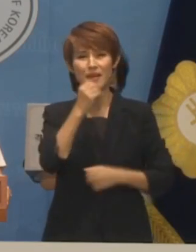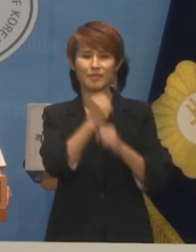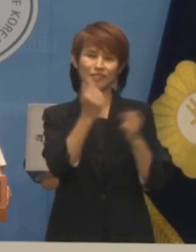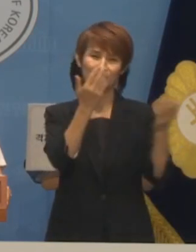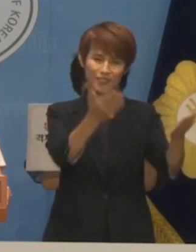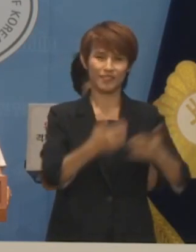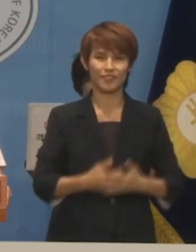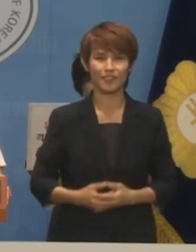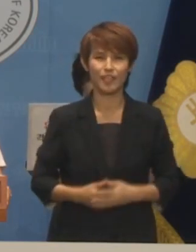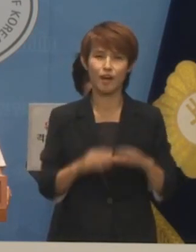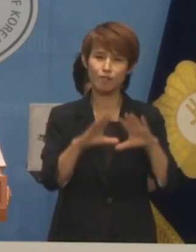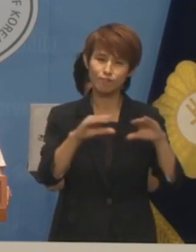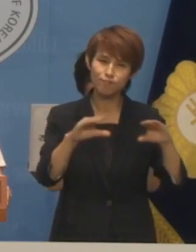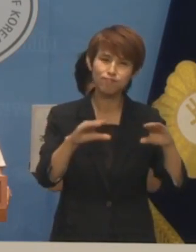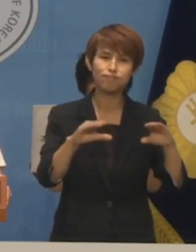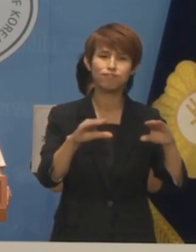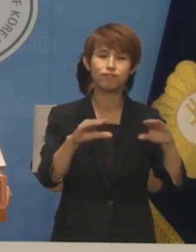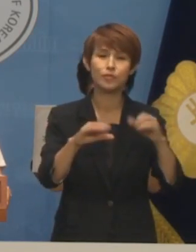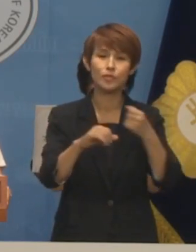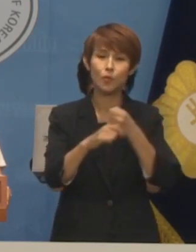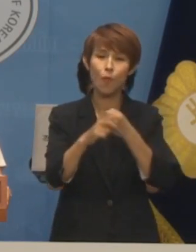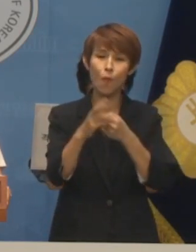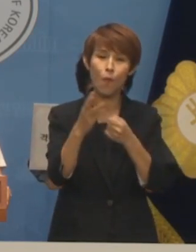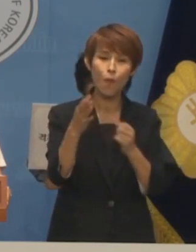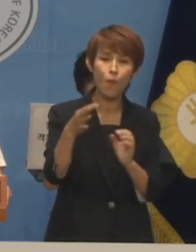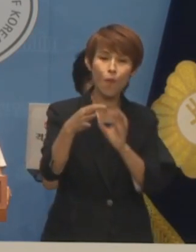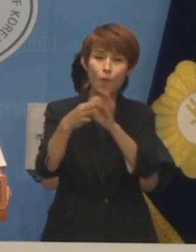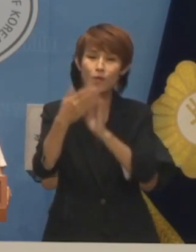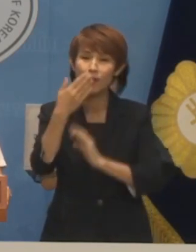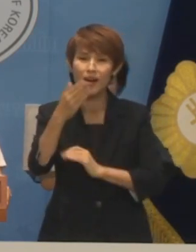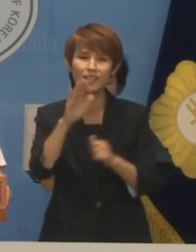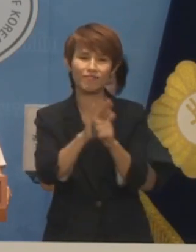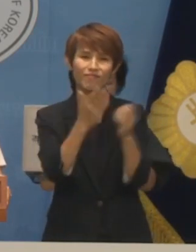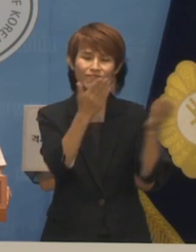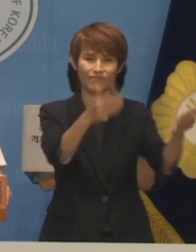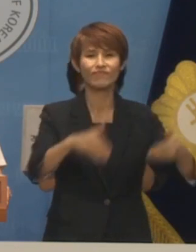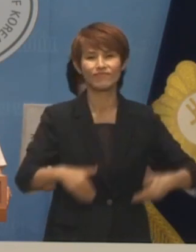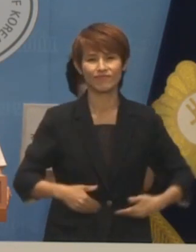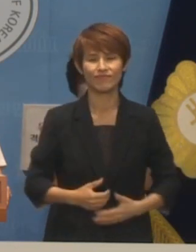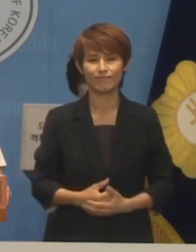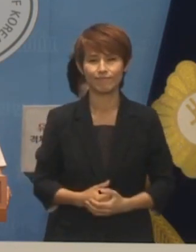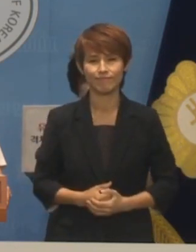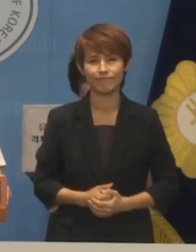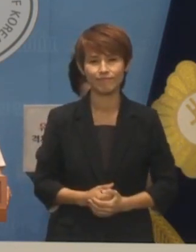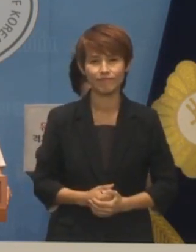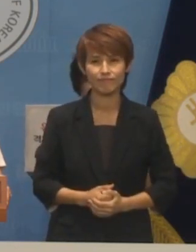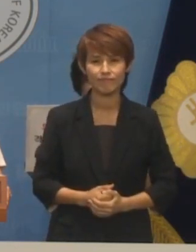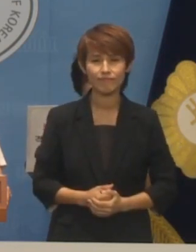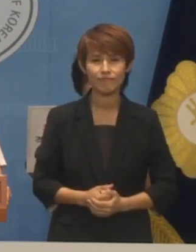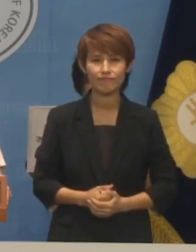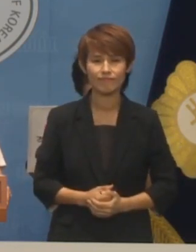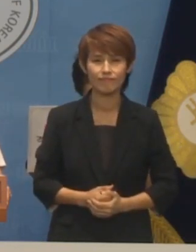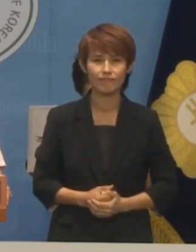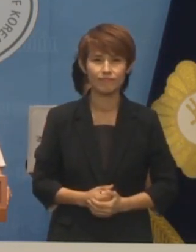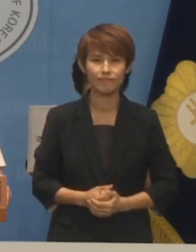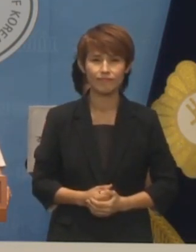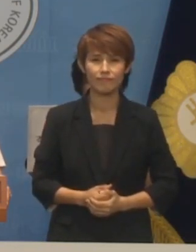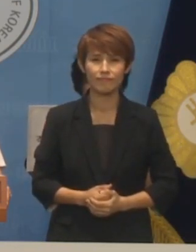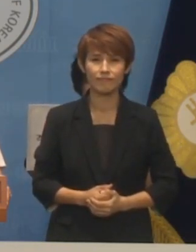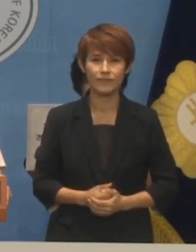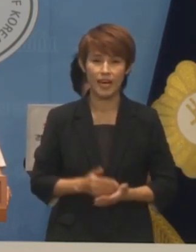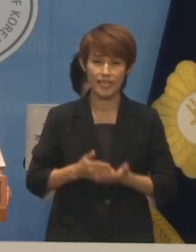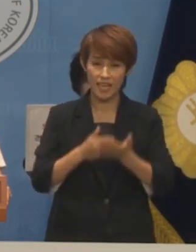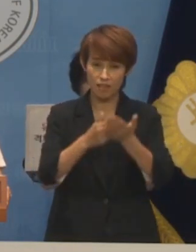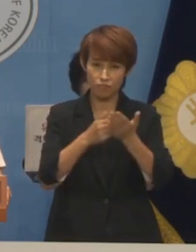격려하며 부드럽게 학령기 초등교육으로 전이할 수 있도록 지원해야 하는 것이다. 우리는 위에서 제시한